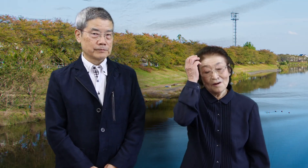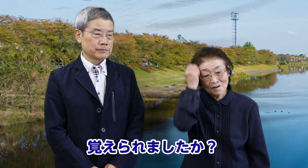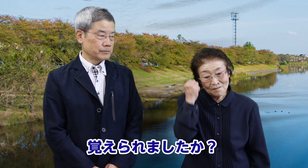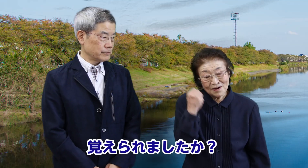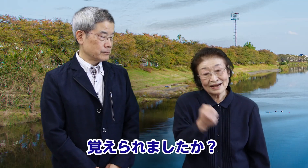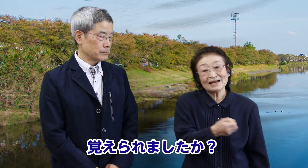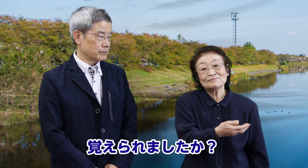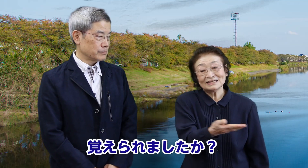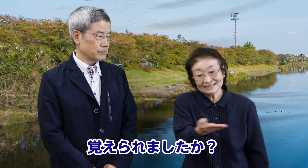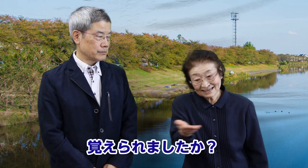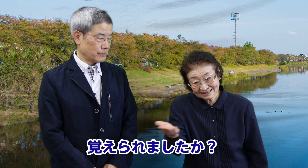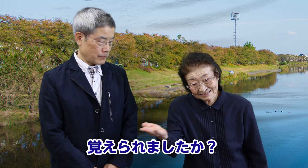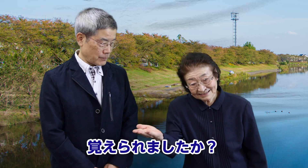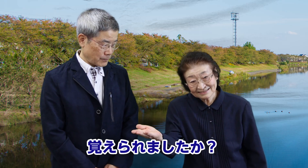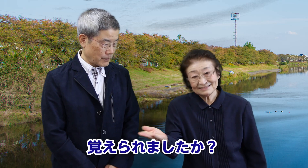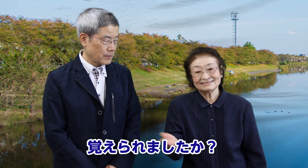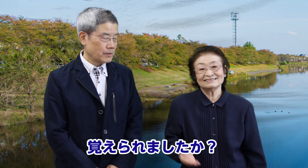覚えられましたか？